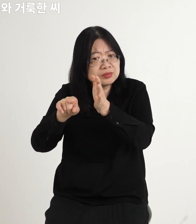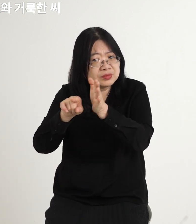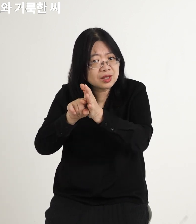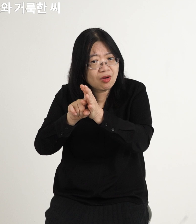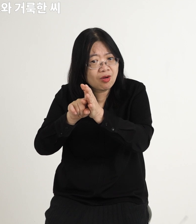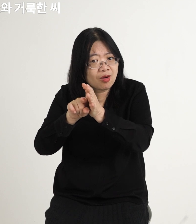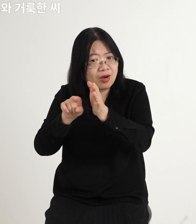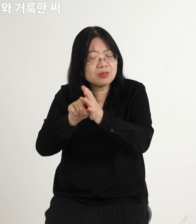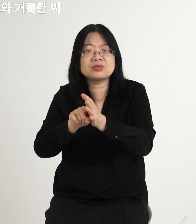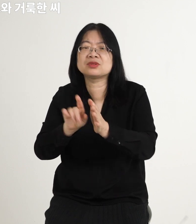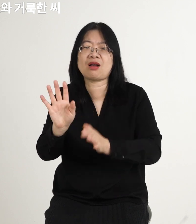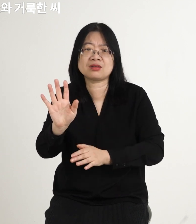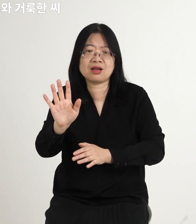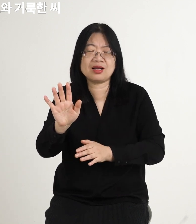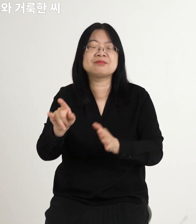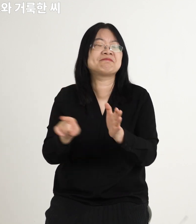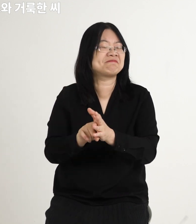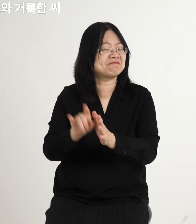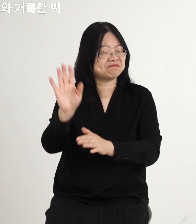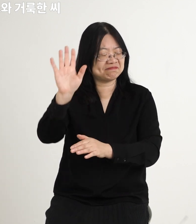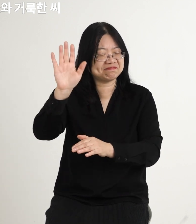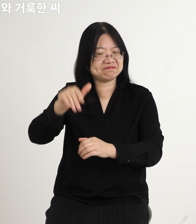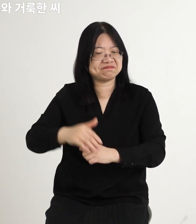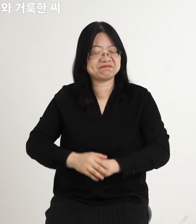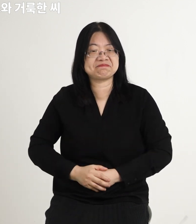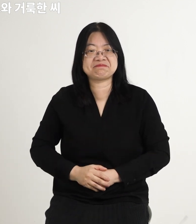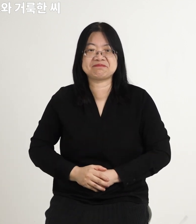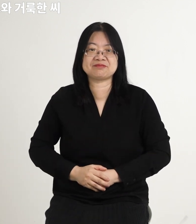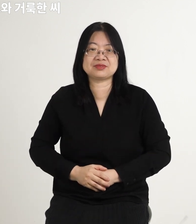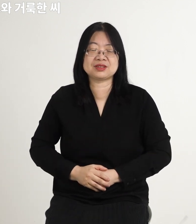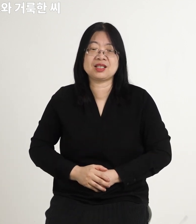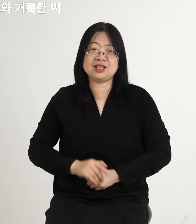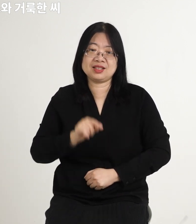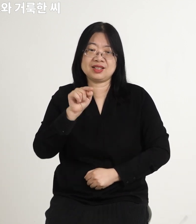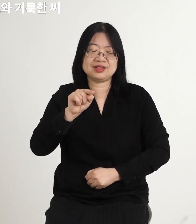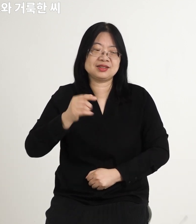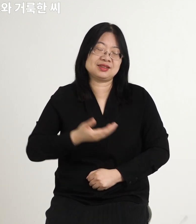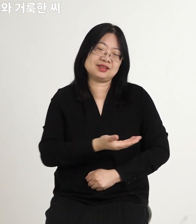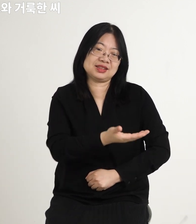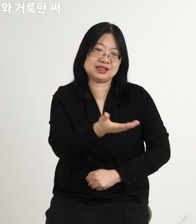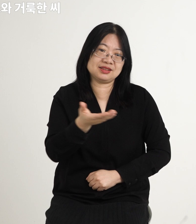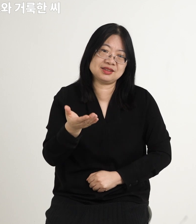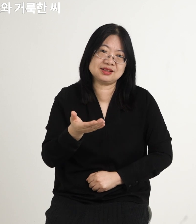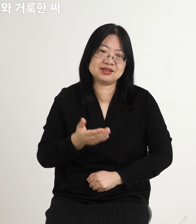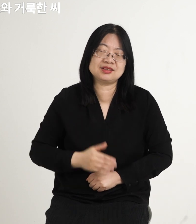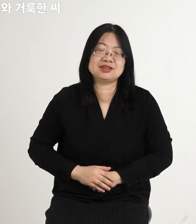믿더라고요? 안 믿더라고요? 안 믿더라고요. 이것이 그들이